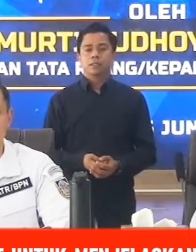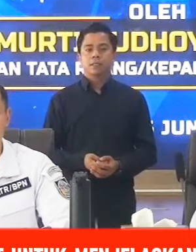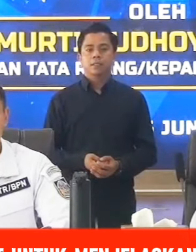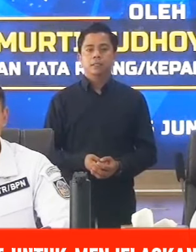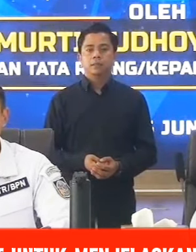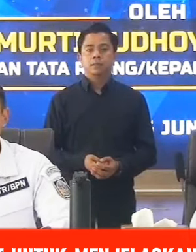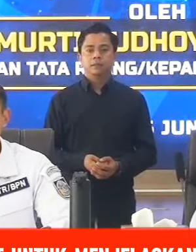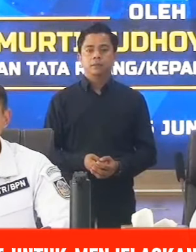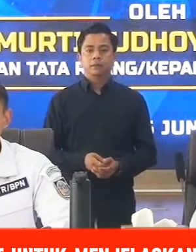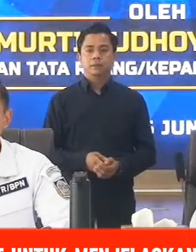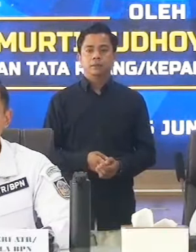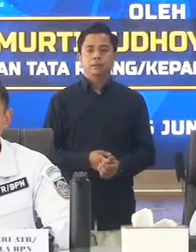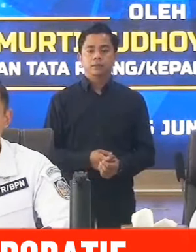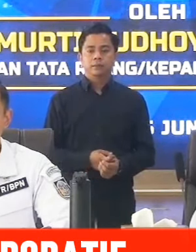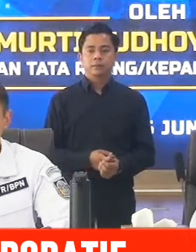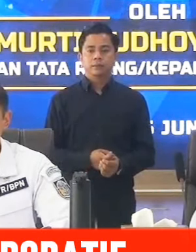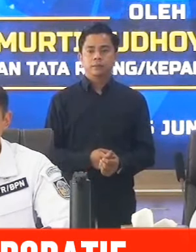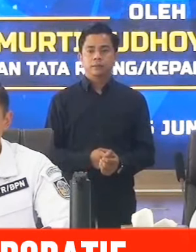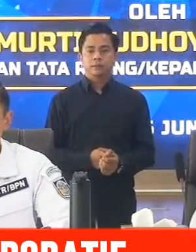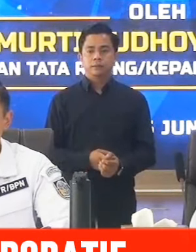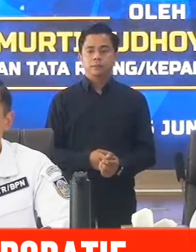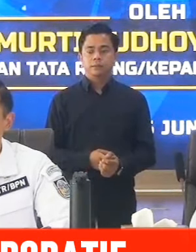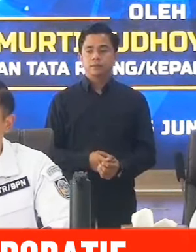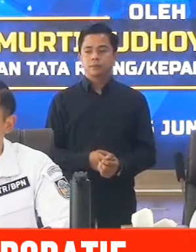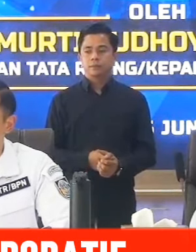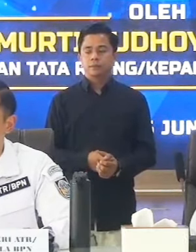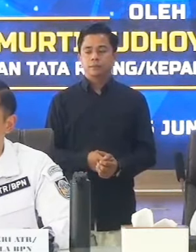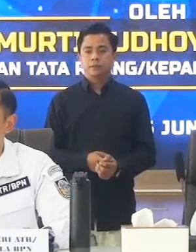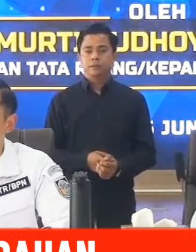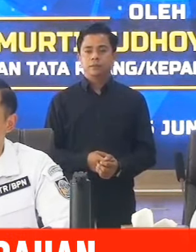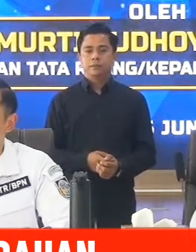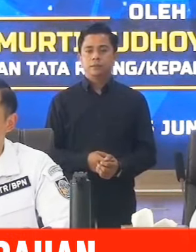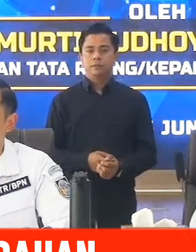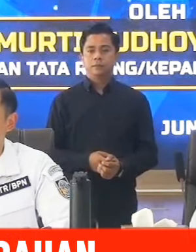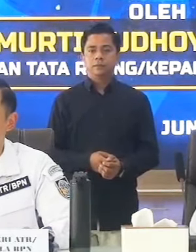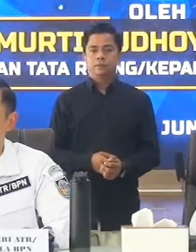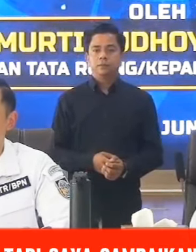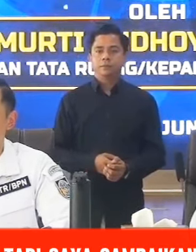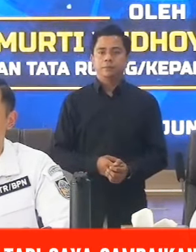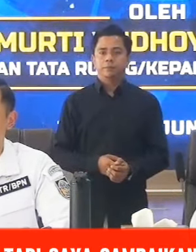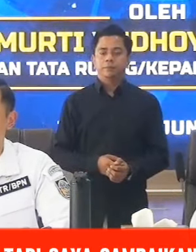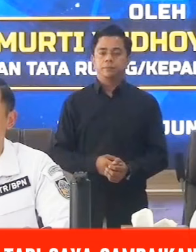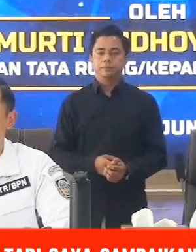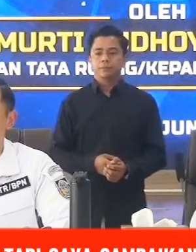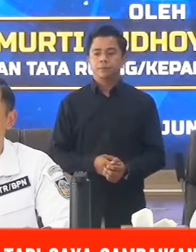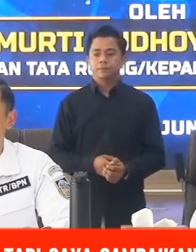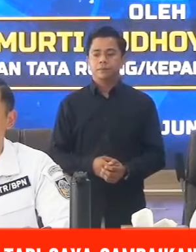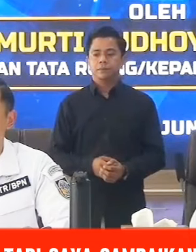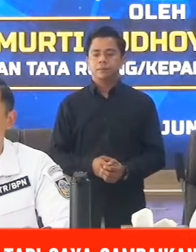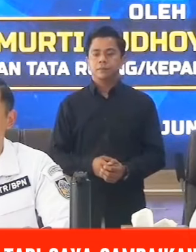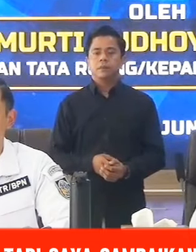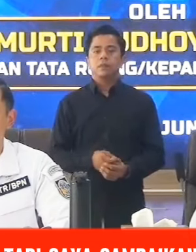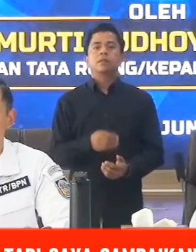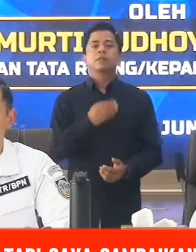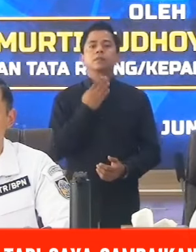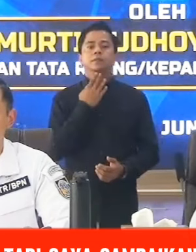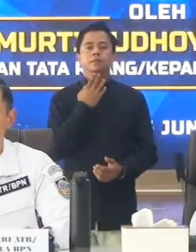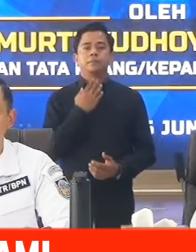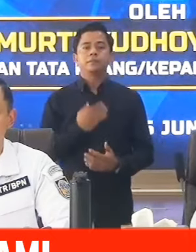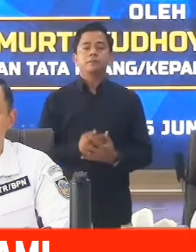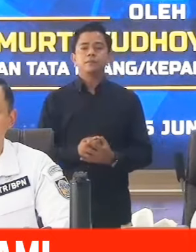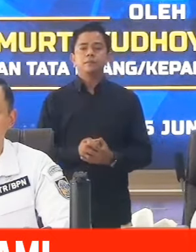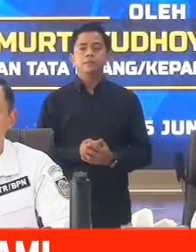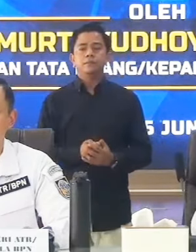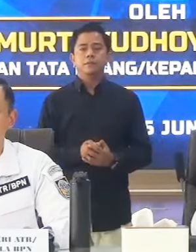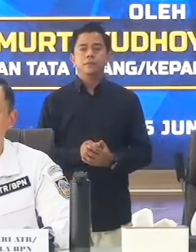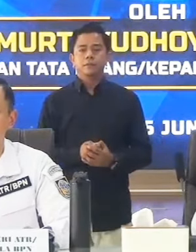Satgas Mafia Tanah untuk menjelaskan secara lebih elaboratif, dan mudah-mudahan sekali lagi pelajaran berharga yang tadi saya sampaikan